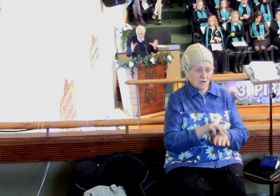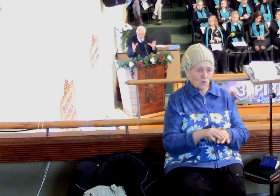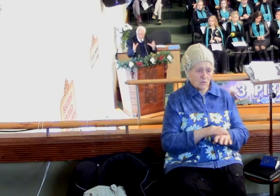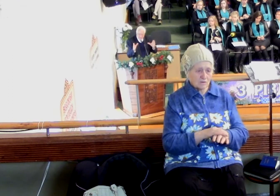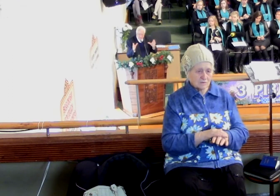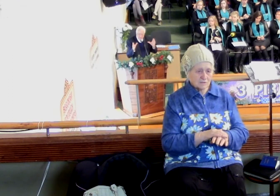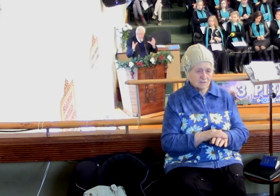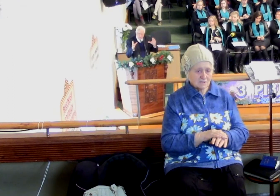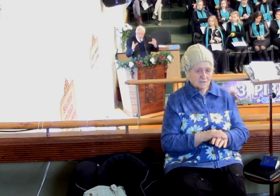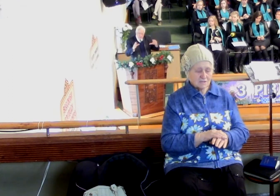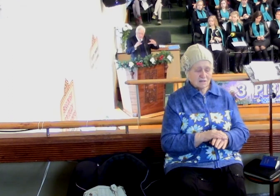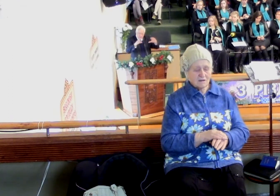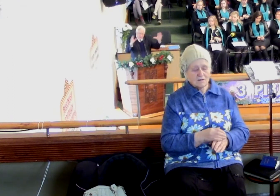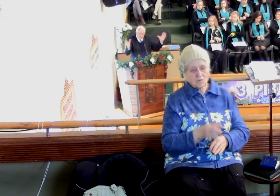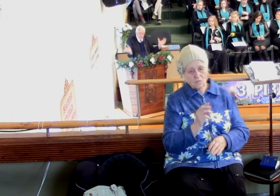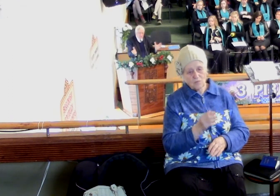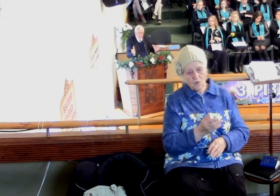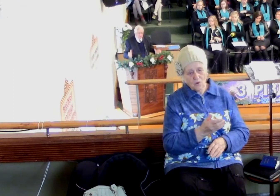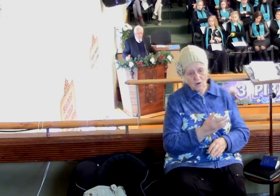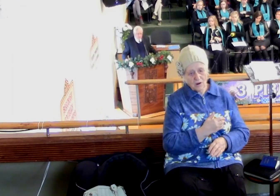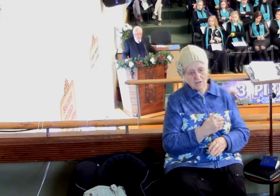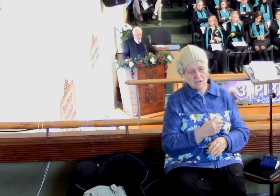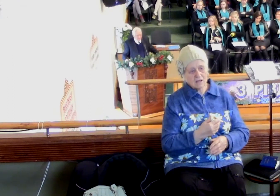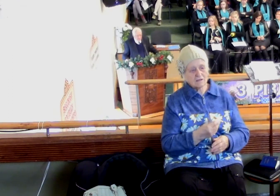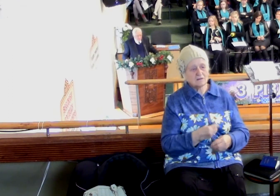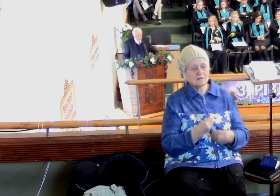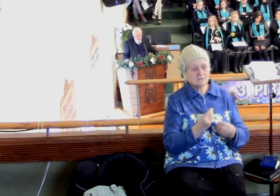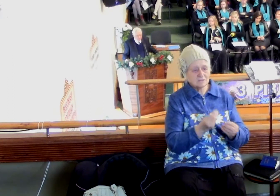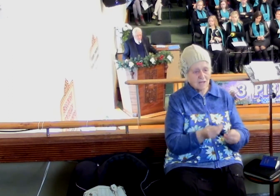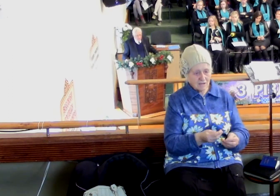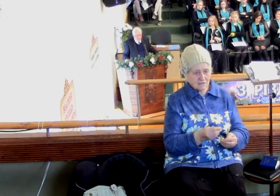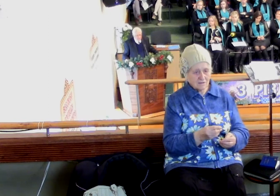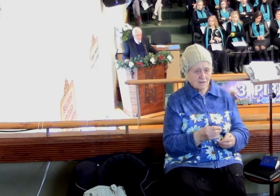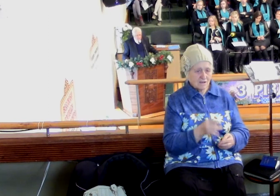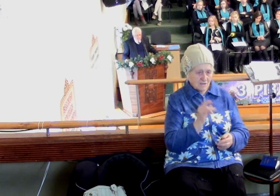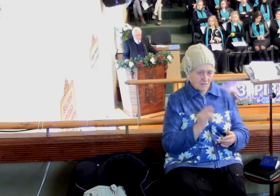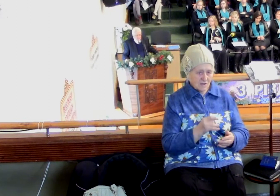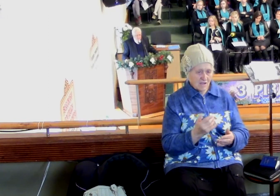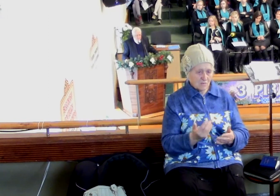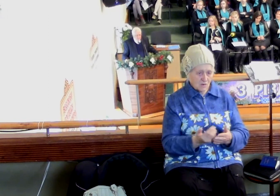Бог хотел новые территории им дать, и Бог дал.